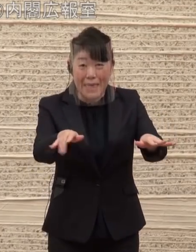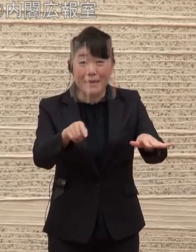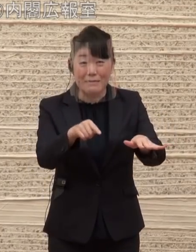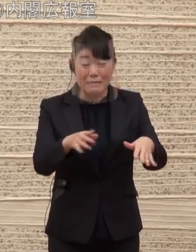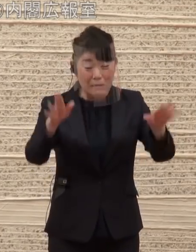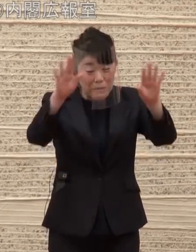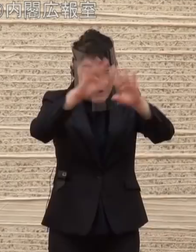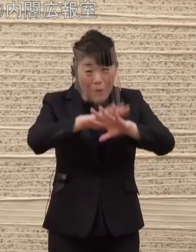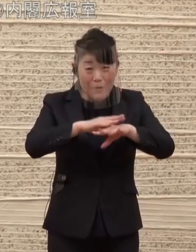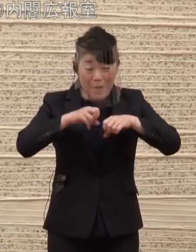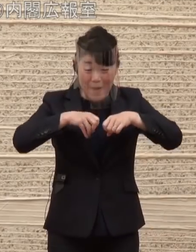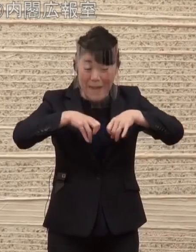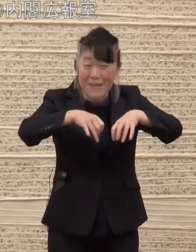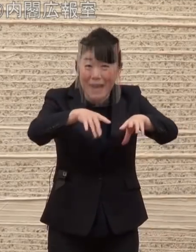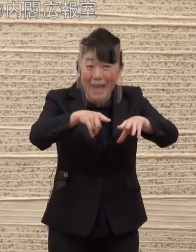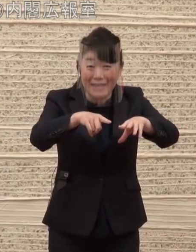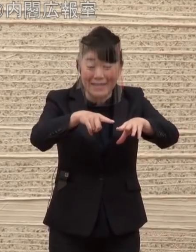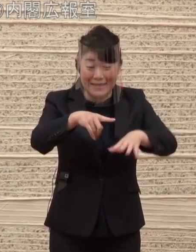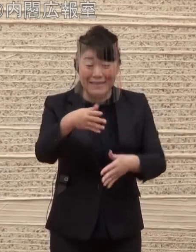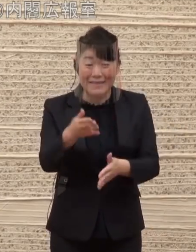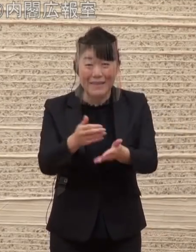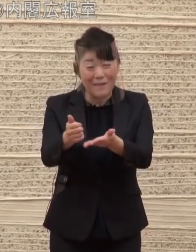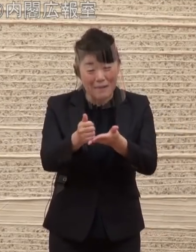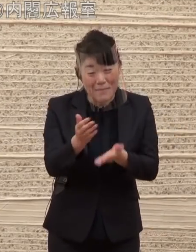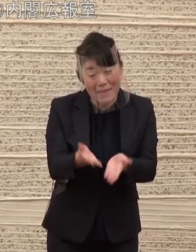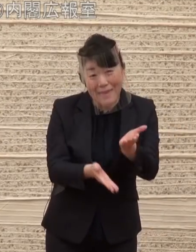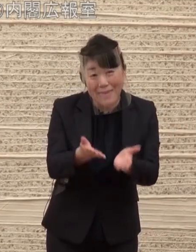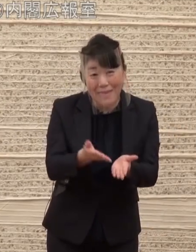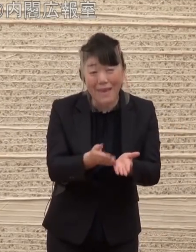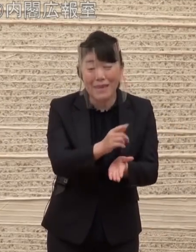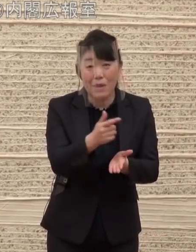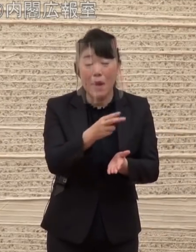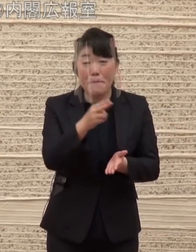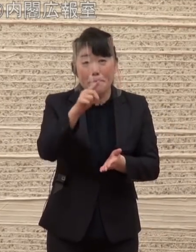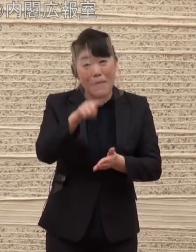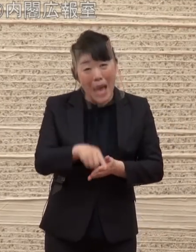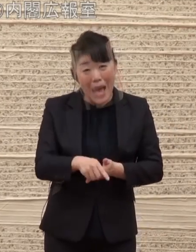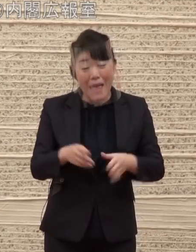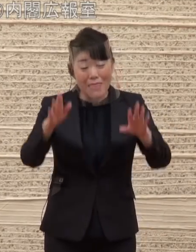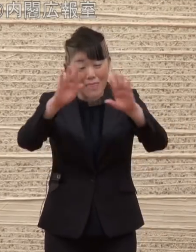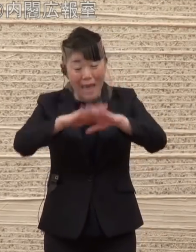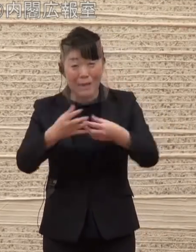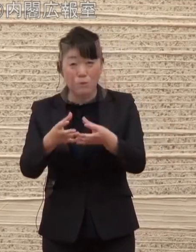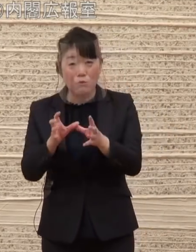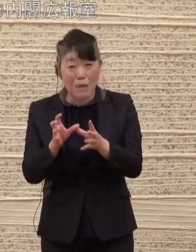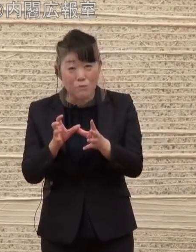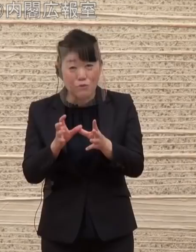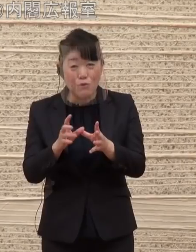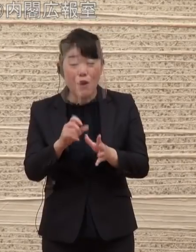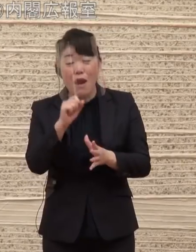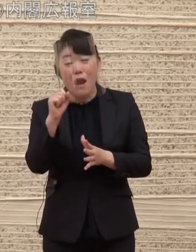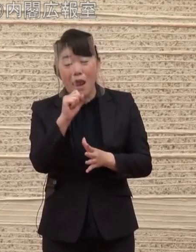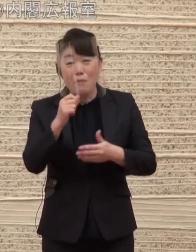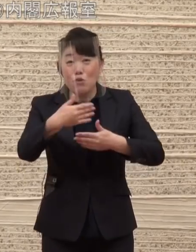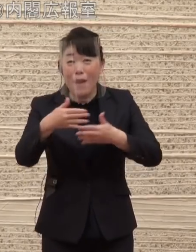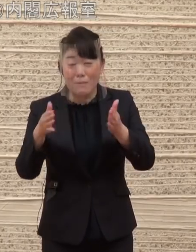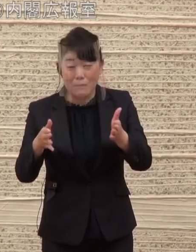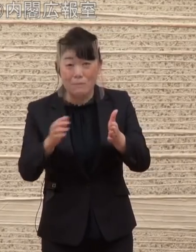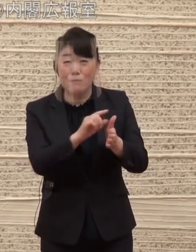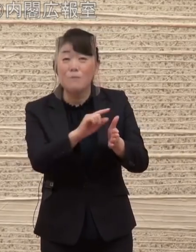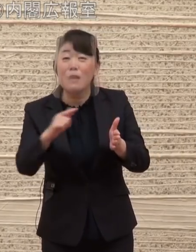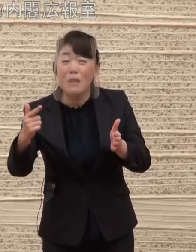街の接待を伴う飲食店バーやナイトクラブライブハウスなどについては